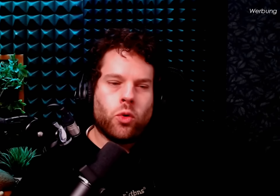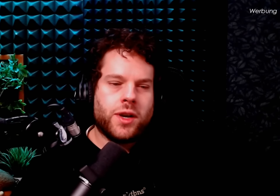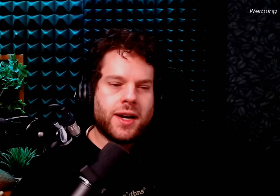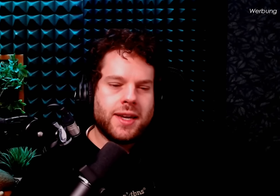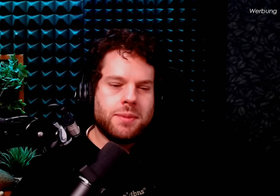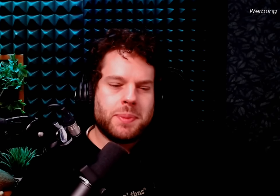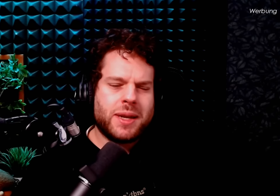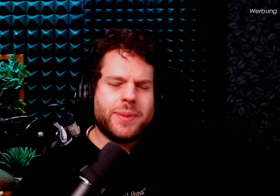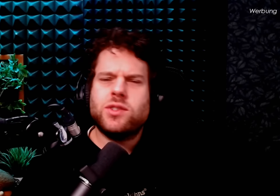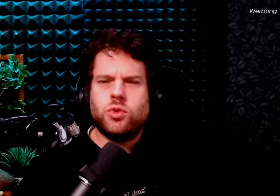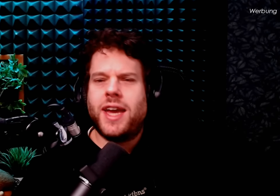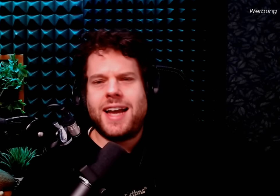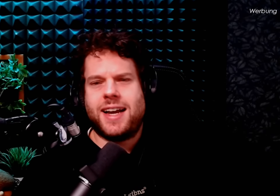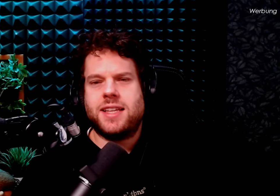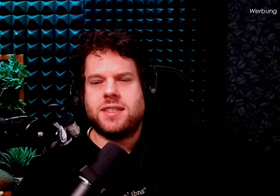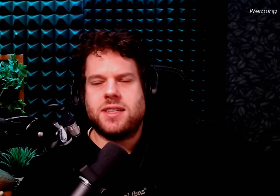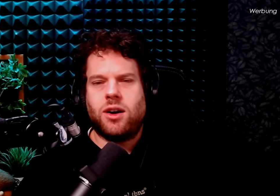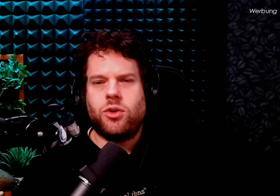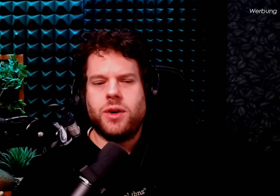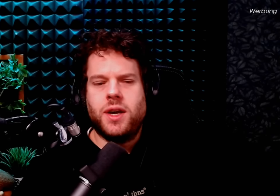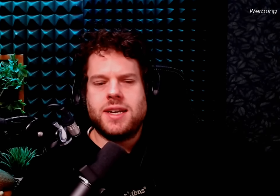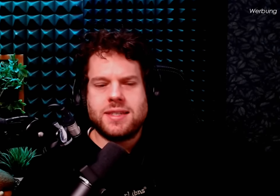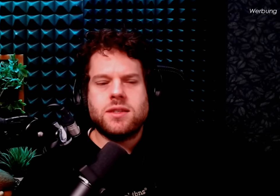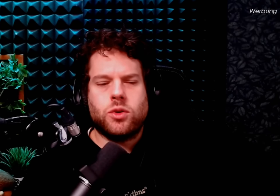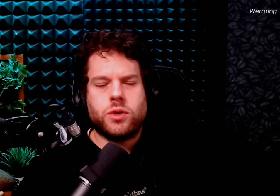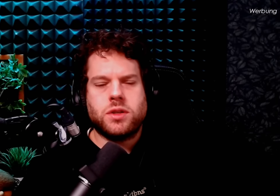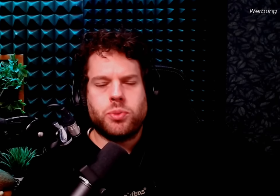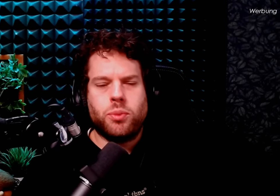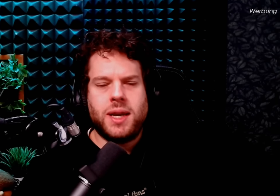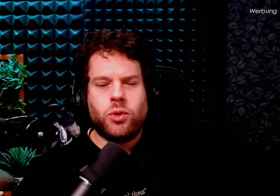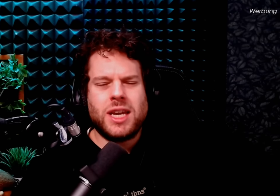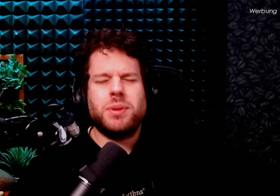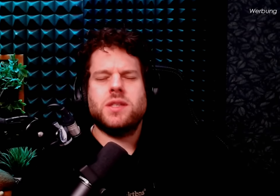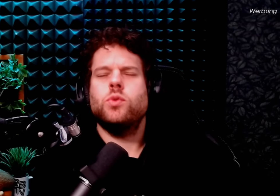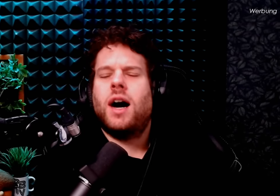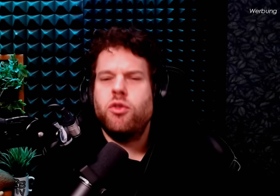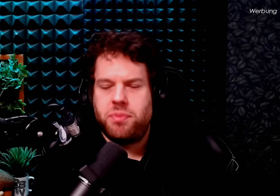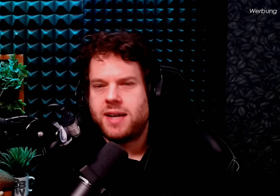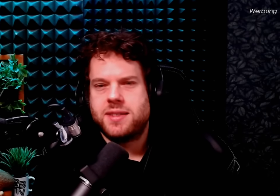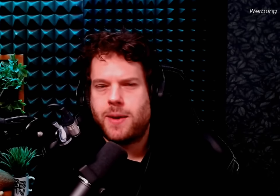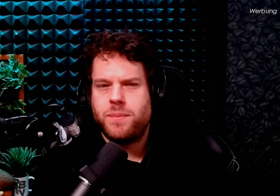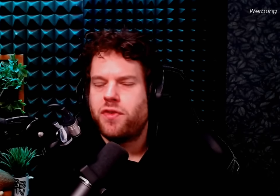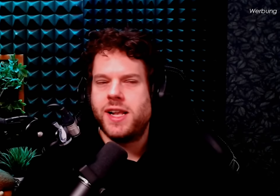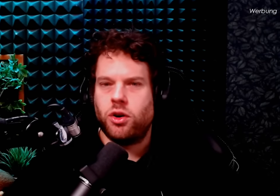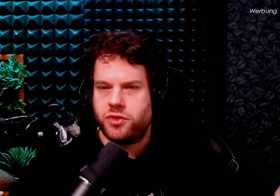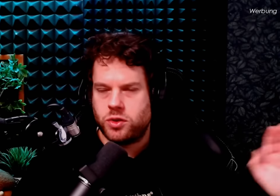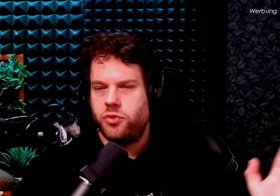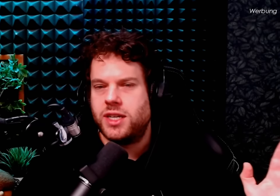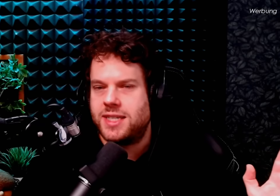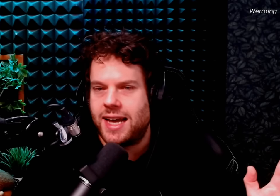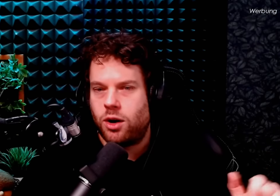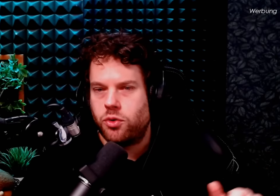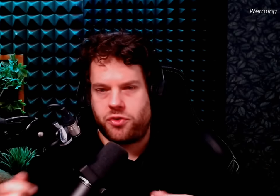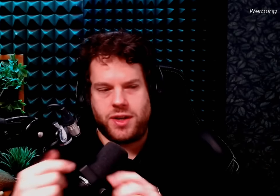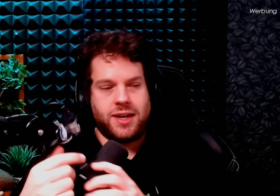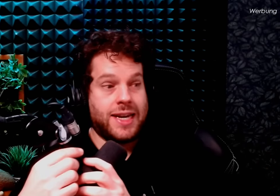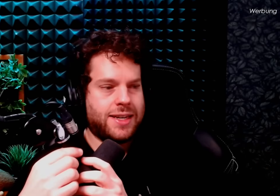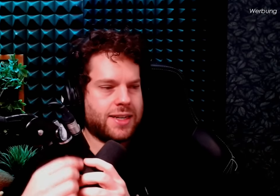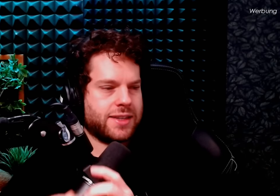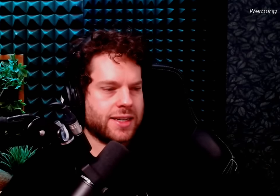Oder ich bin manchmal zu ehrgeizig auch. Das ist ein großes Problem. Oder ich bin zu aufmerksam. Mir fallen oft zu viele Dinge auf, ehrlich gesagt.